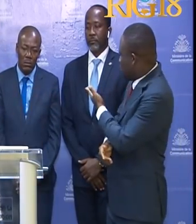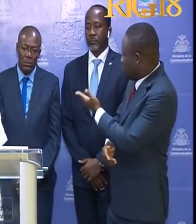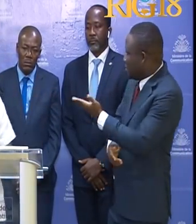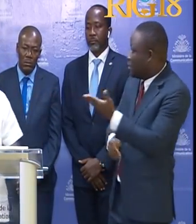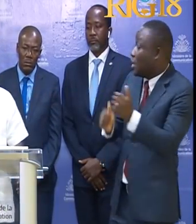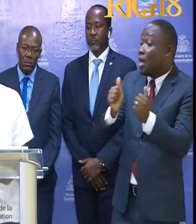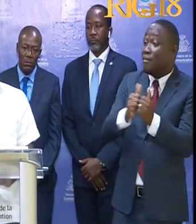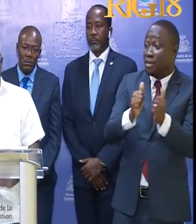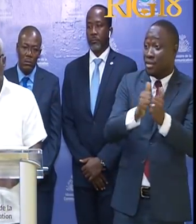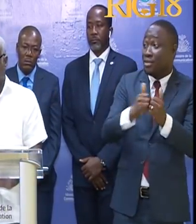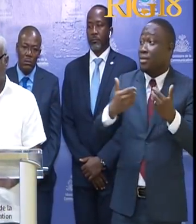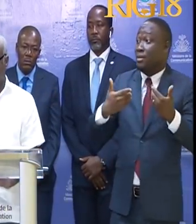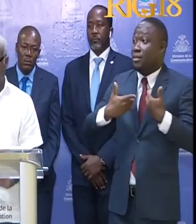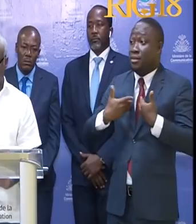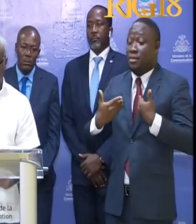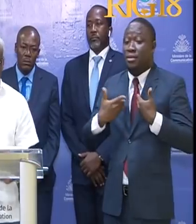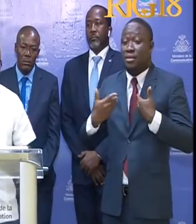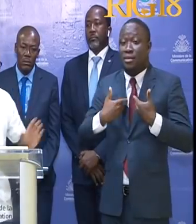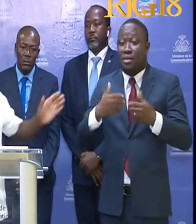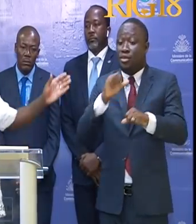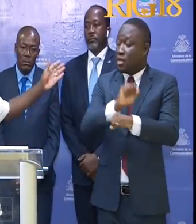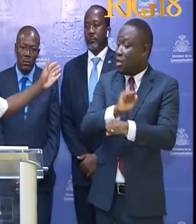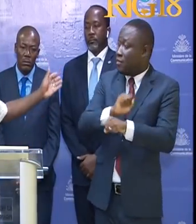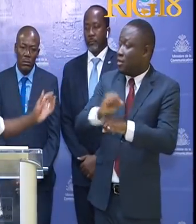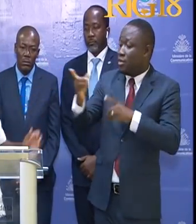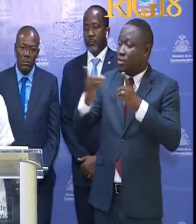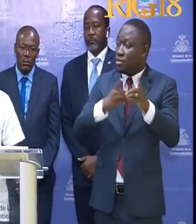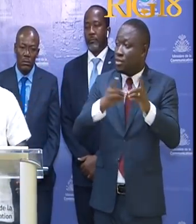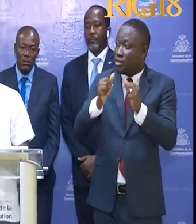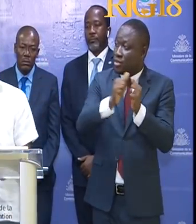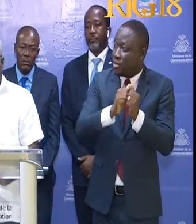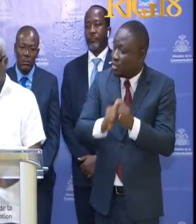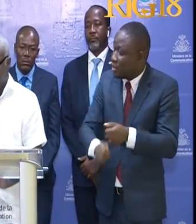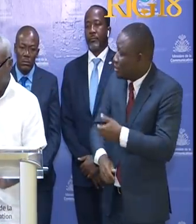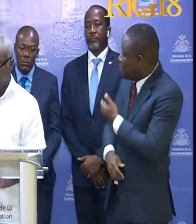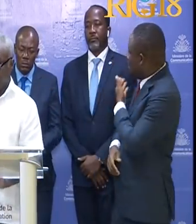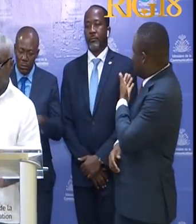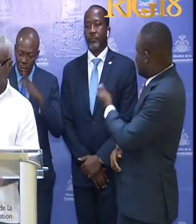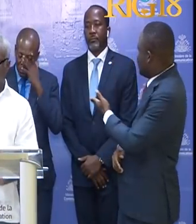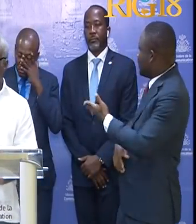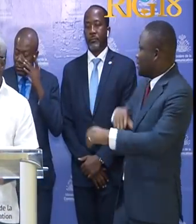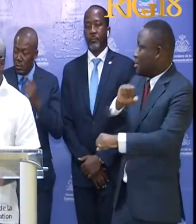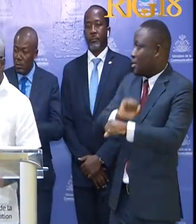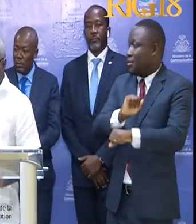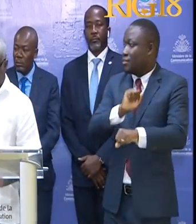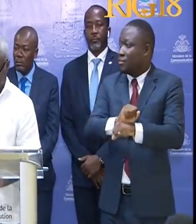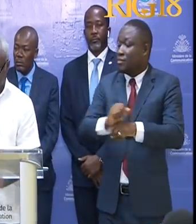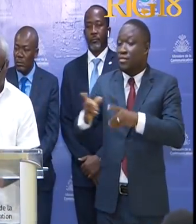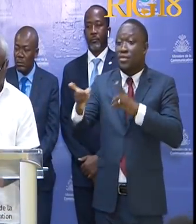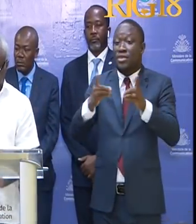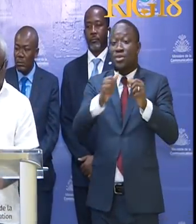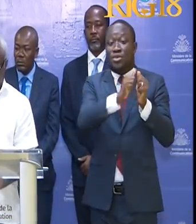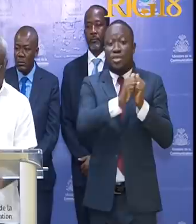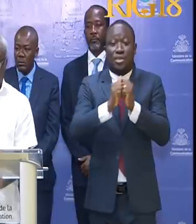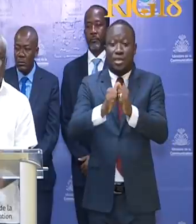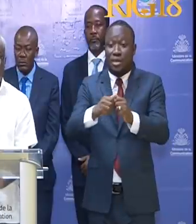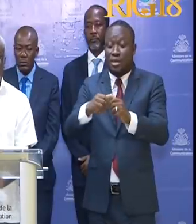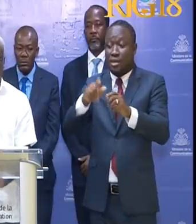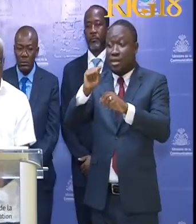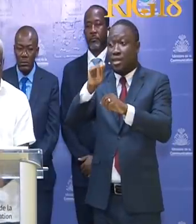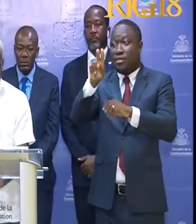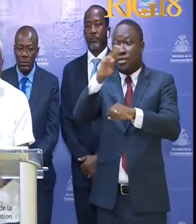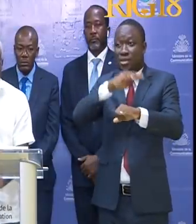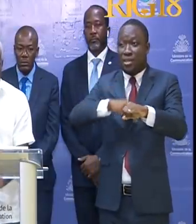communication avec qui nous avons eu une séance de travail, le directeur général de la communication avec qui nous avons eu une séance de travail, le directeur général de la télévision